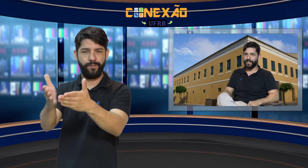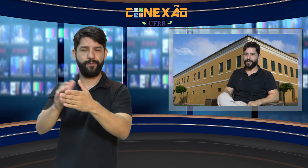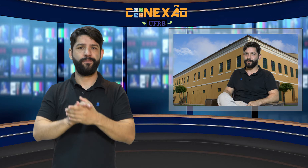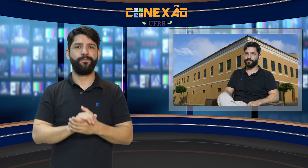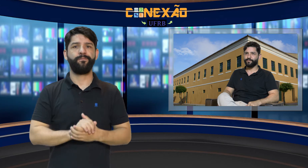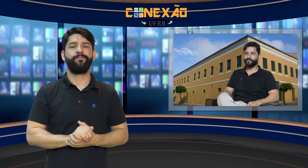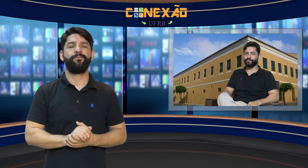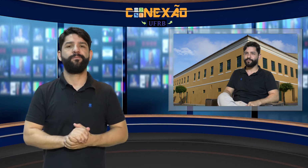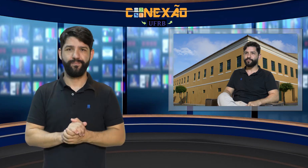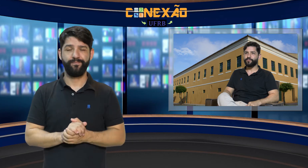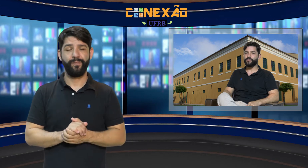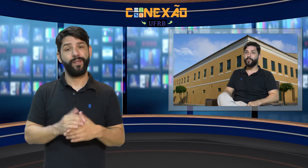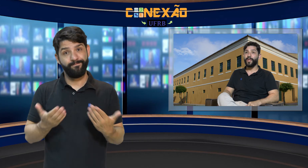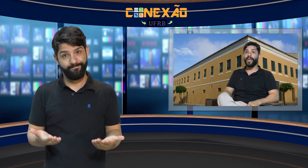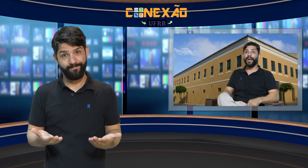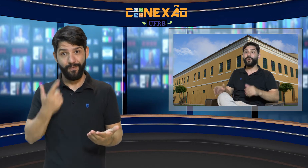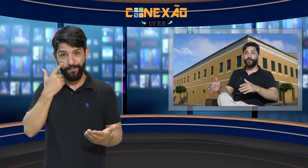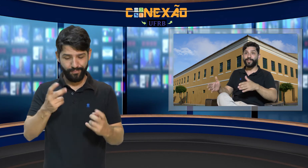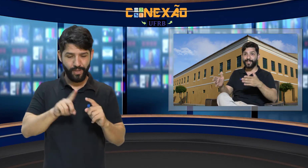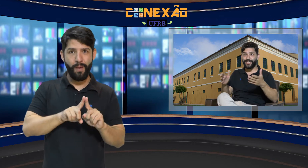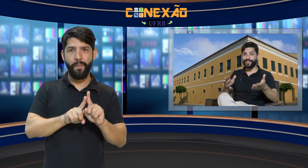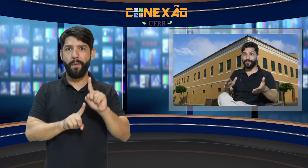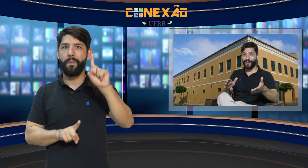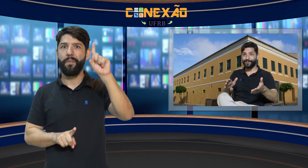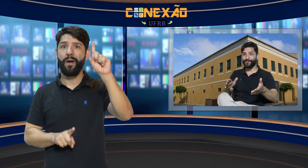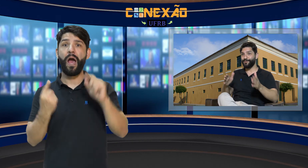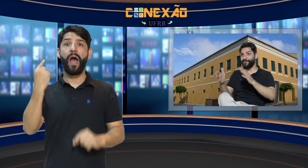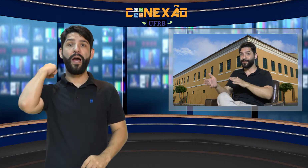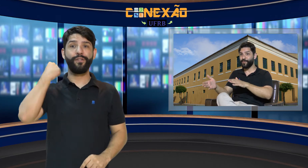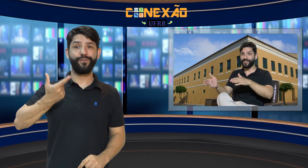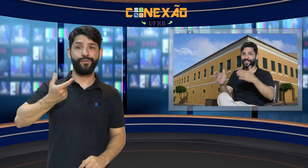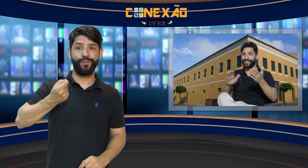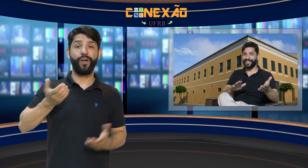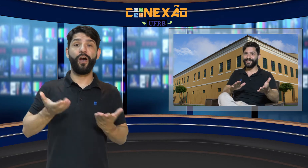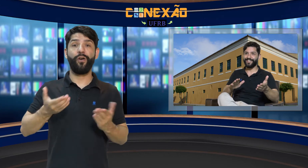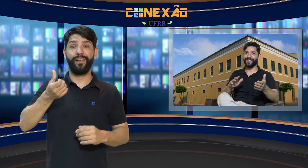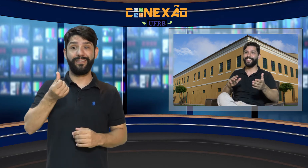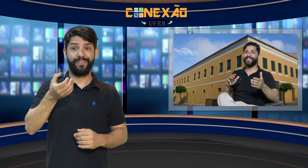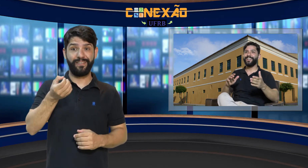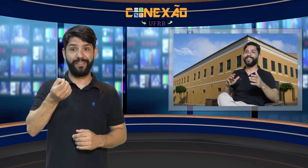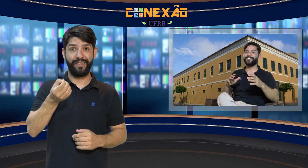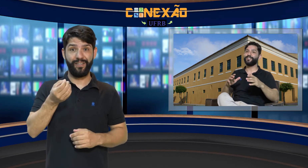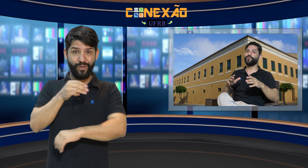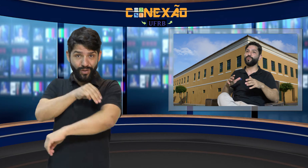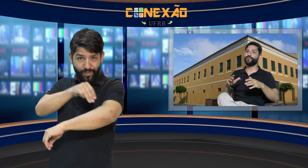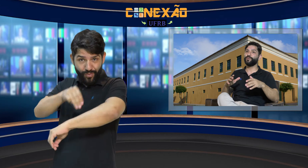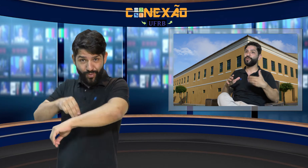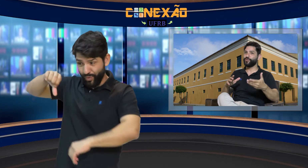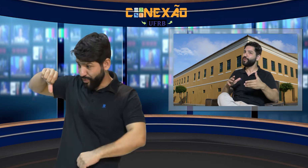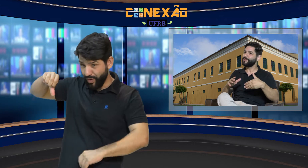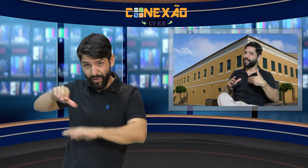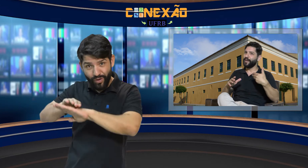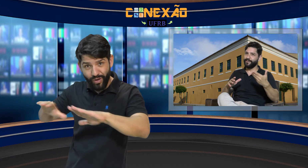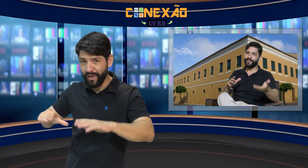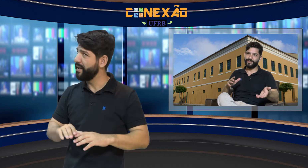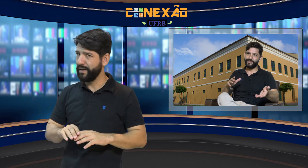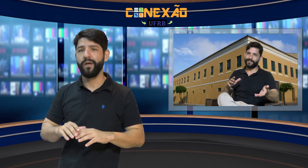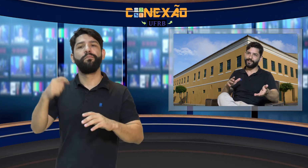de aprendizagem. Agora, com esse crescimento de 20 para 60, esse número de